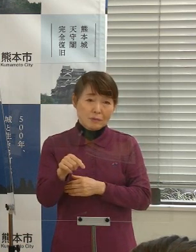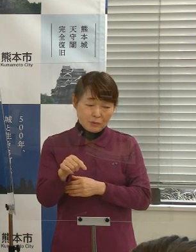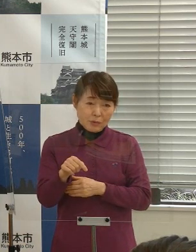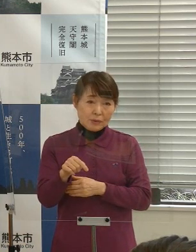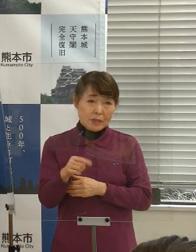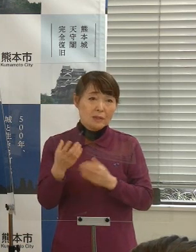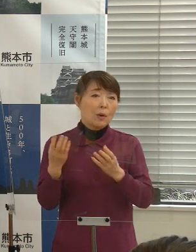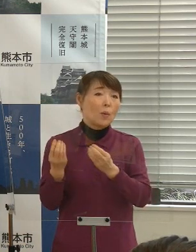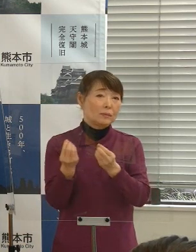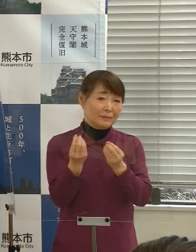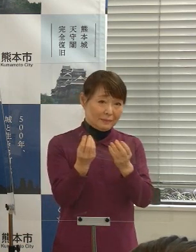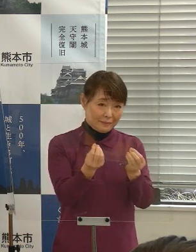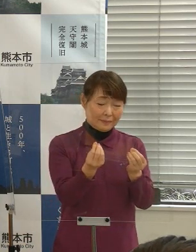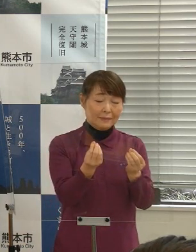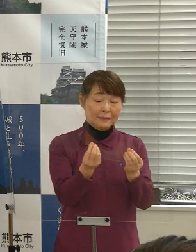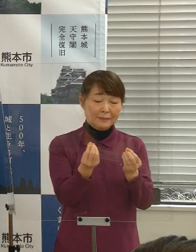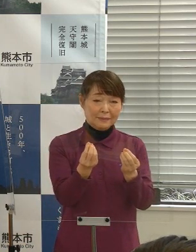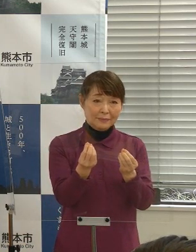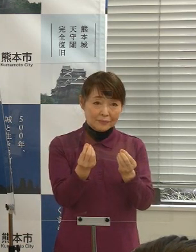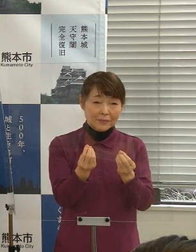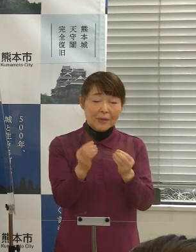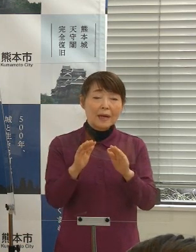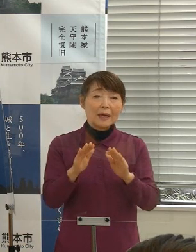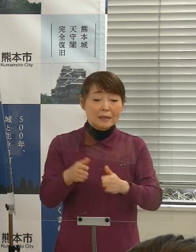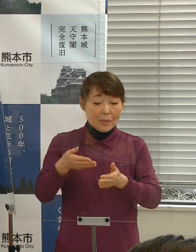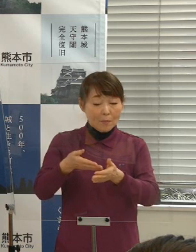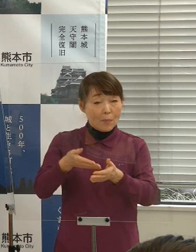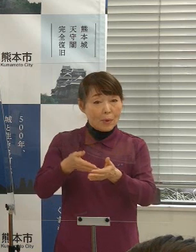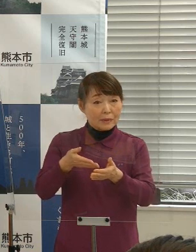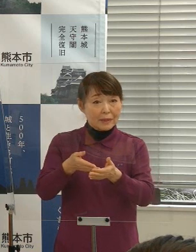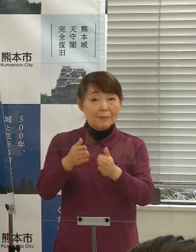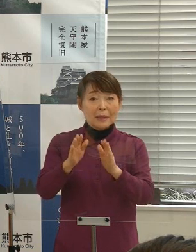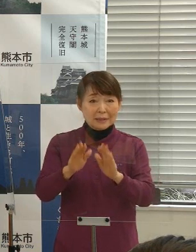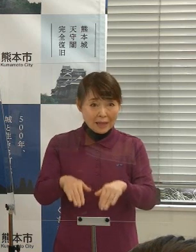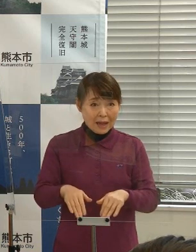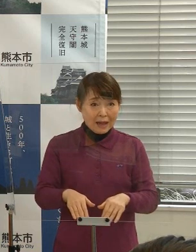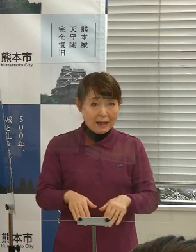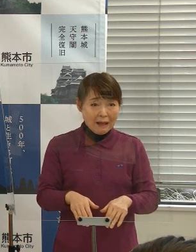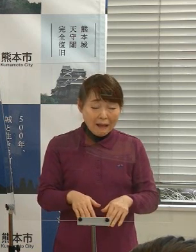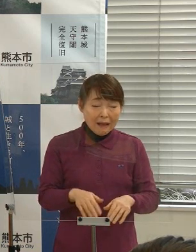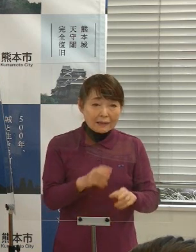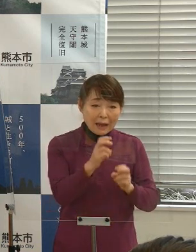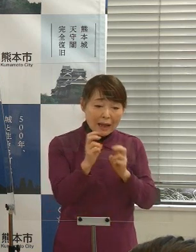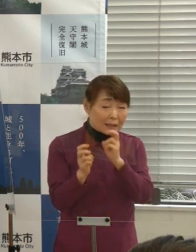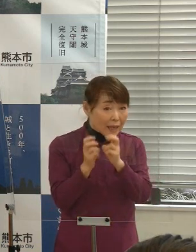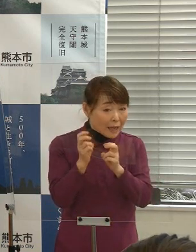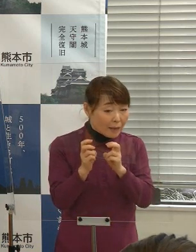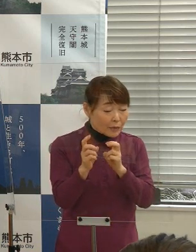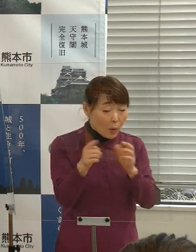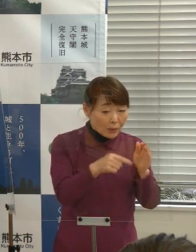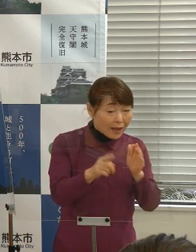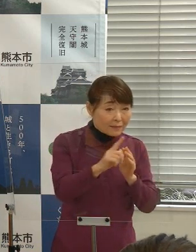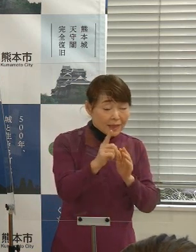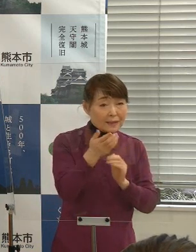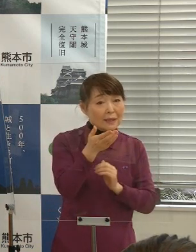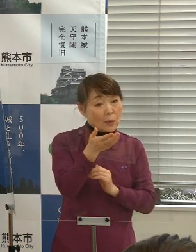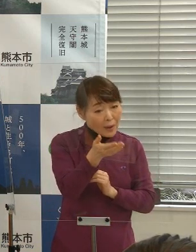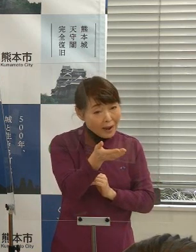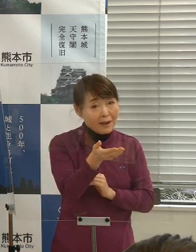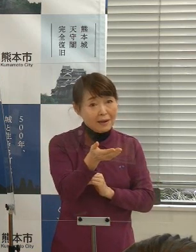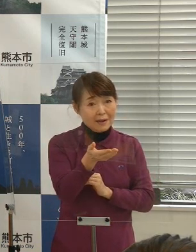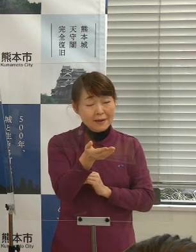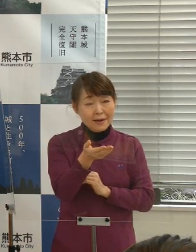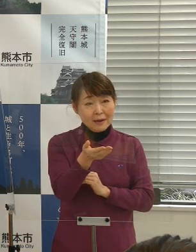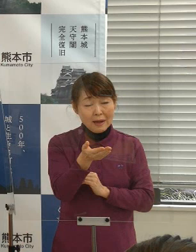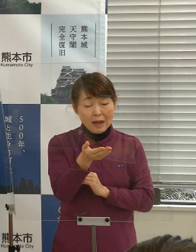し今申し上げたようにどういった悩みを持っておられるのかということの内容がわ